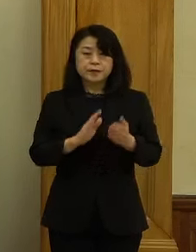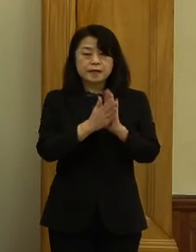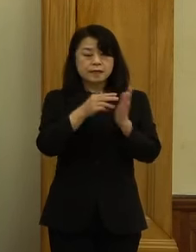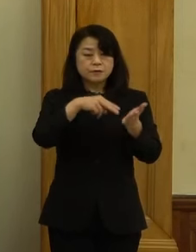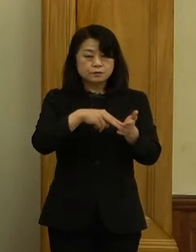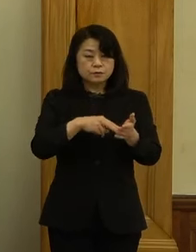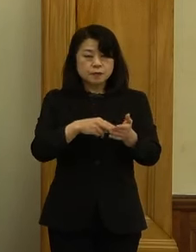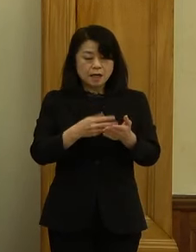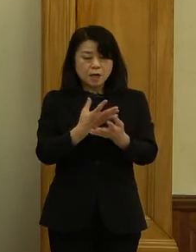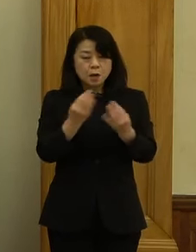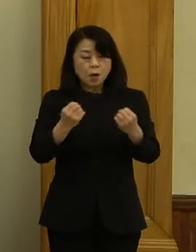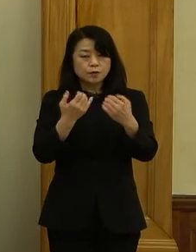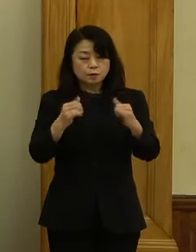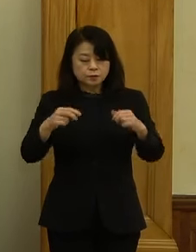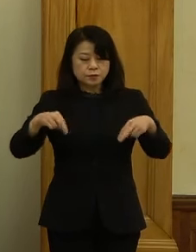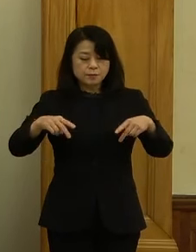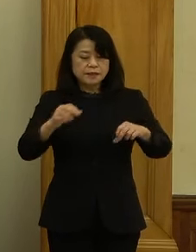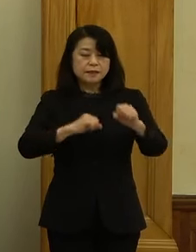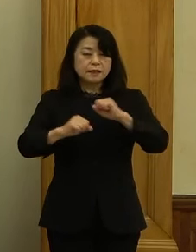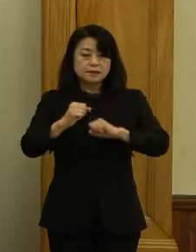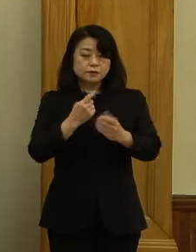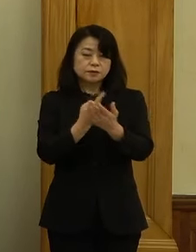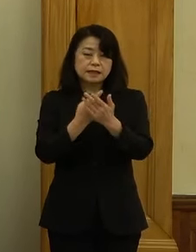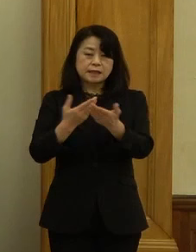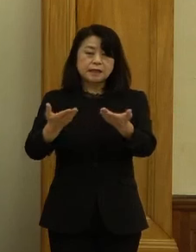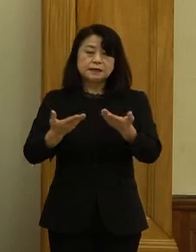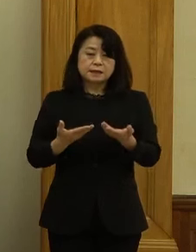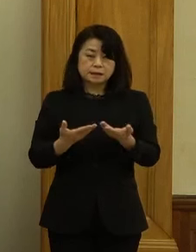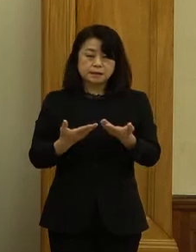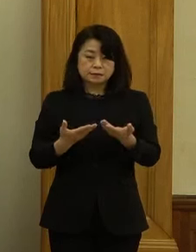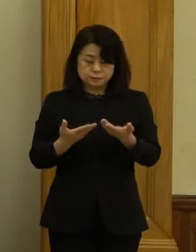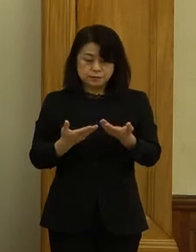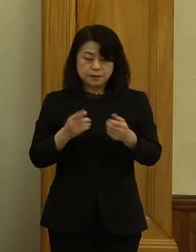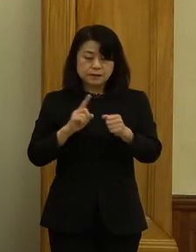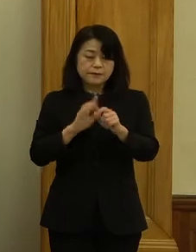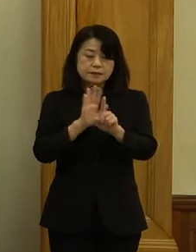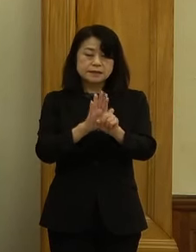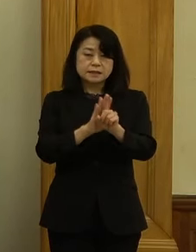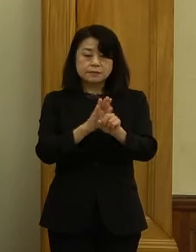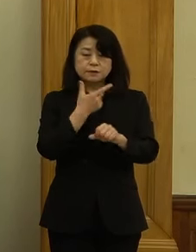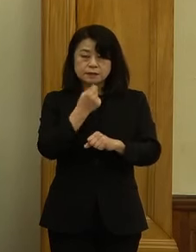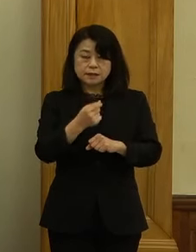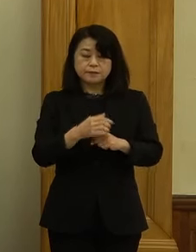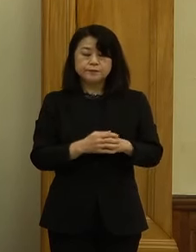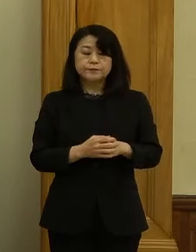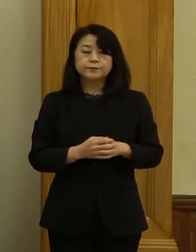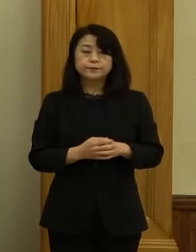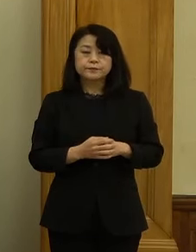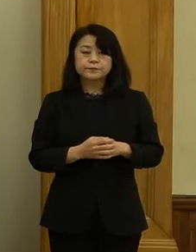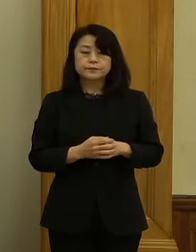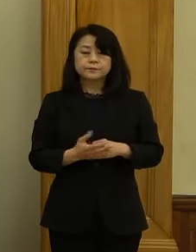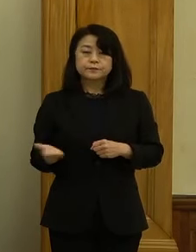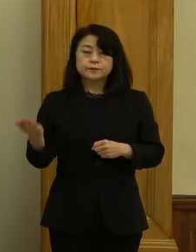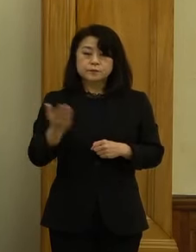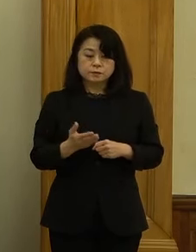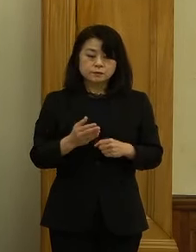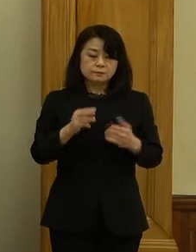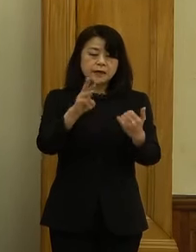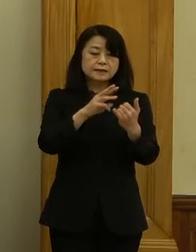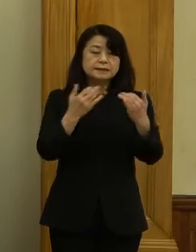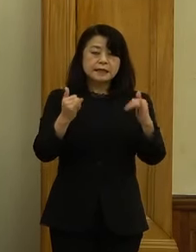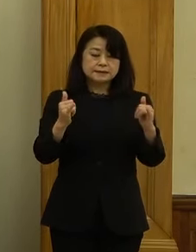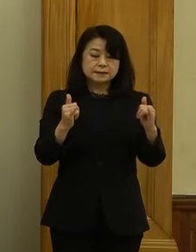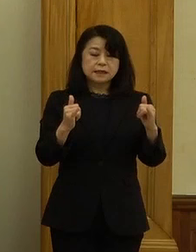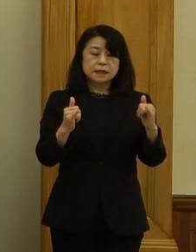て1人でも多くの方にボランティア活動に参加いただけるようえ支援をしてまいりますま続いて被災者